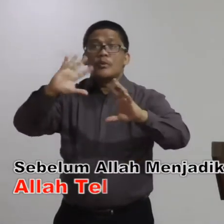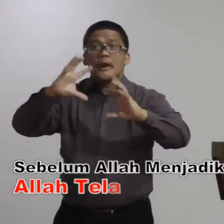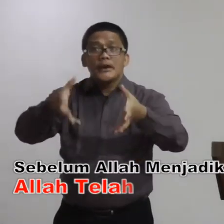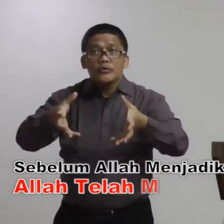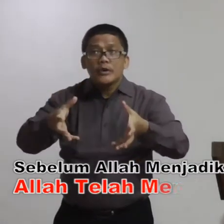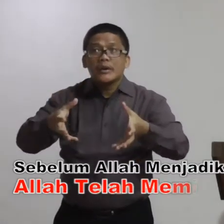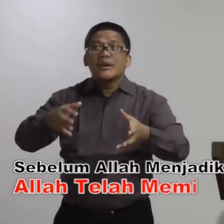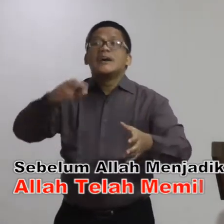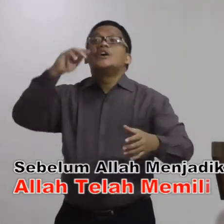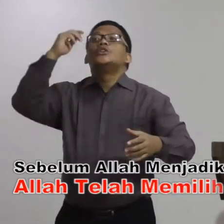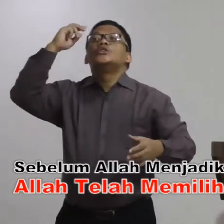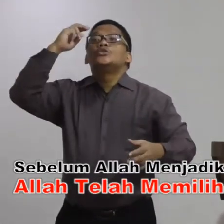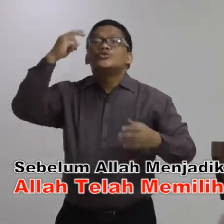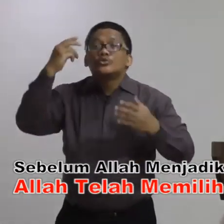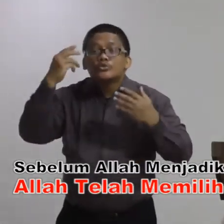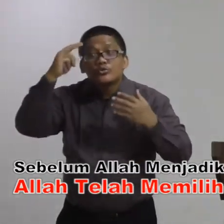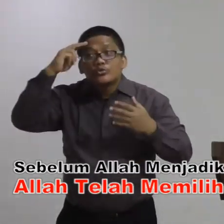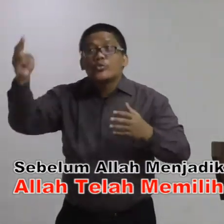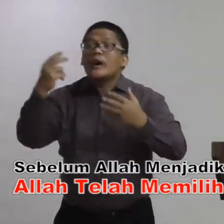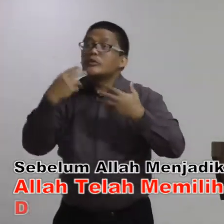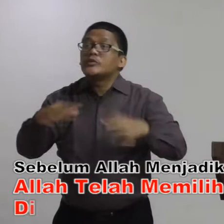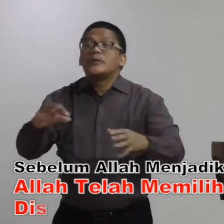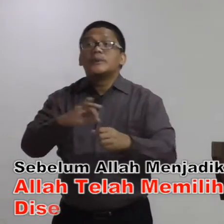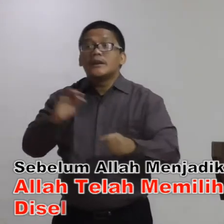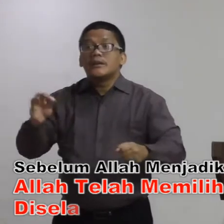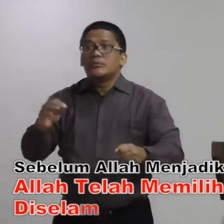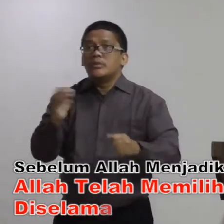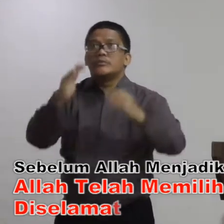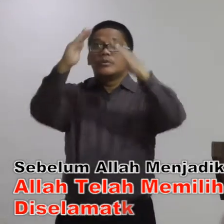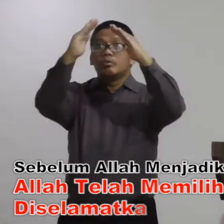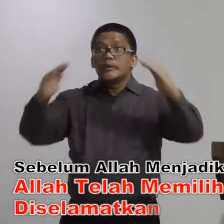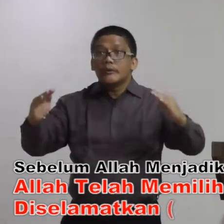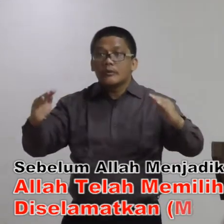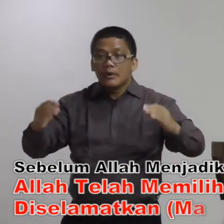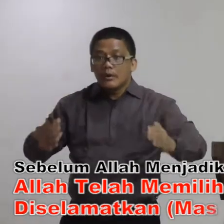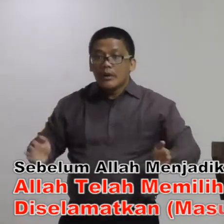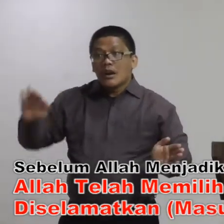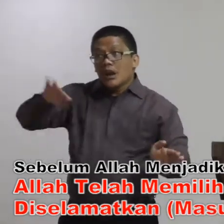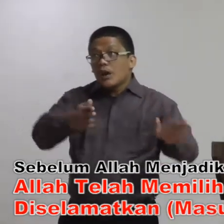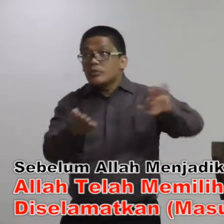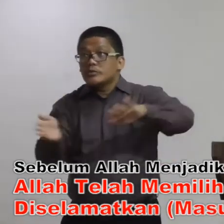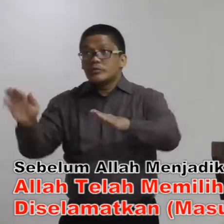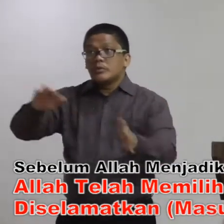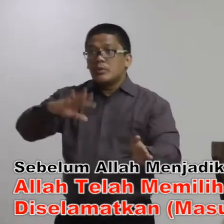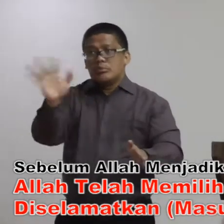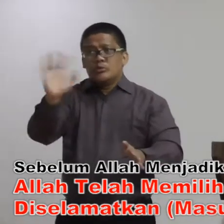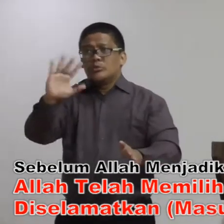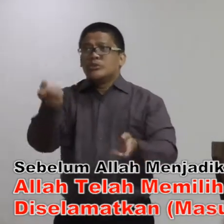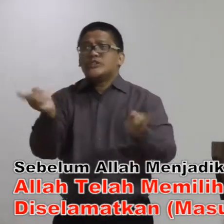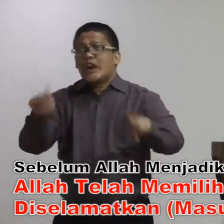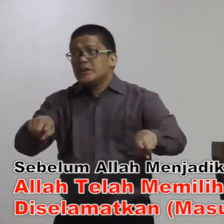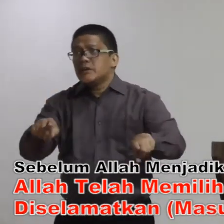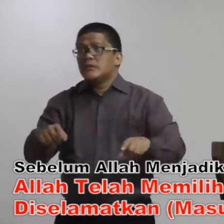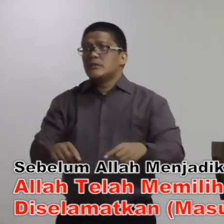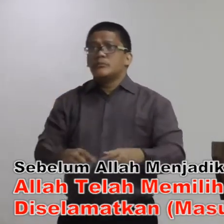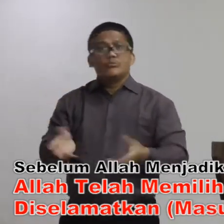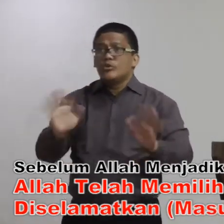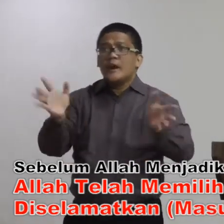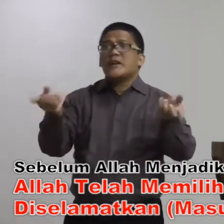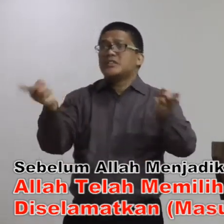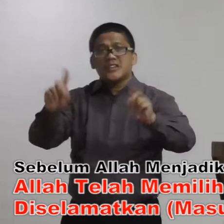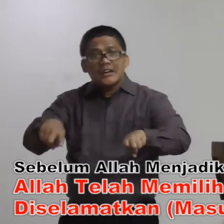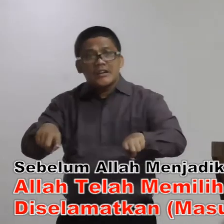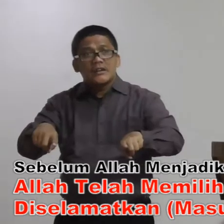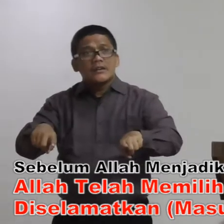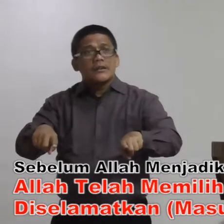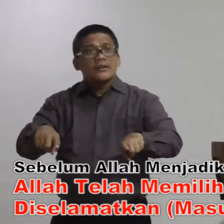ada, sebelum gunung-gunung ada, sebelum lautan ada, sebelum segala sesuatu yang ada di cerawal